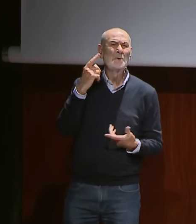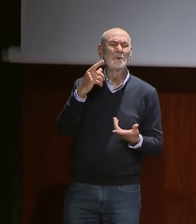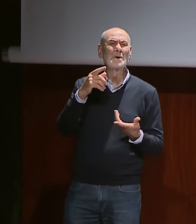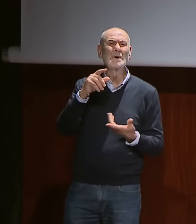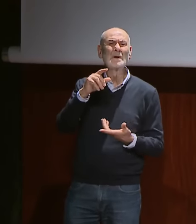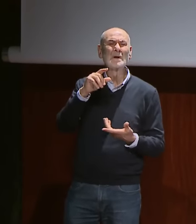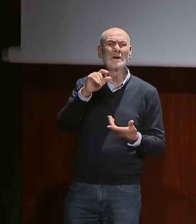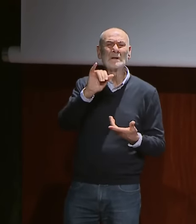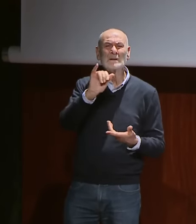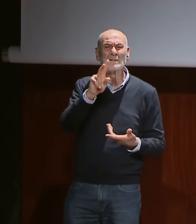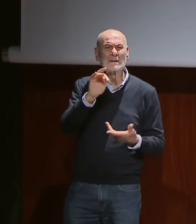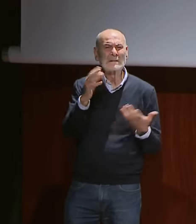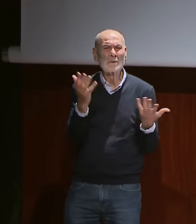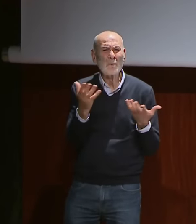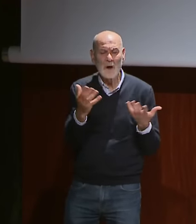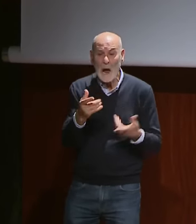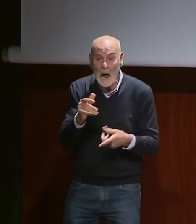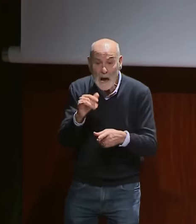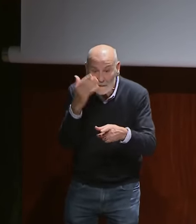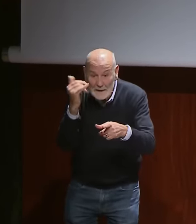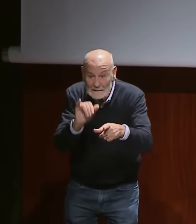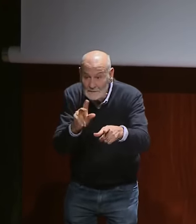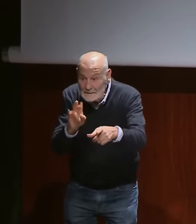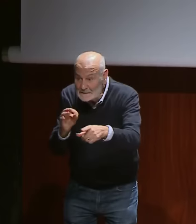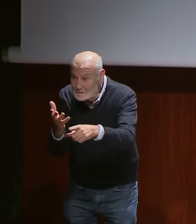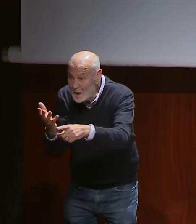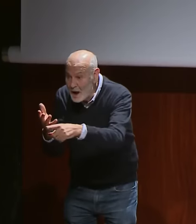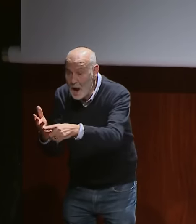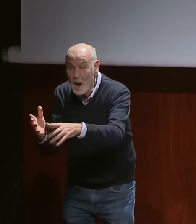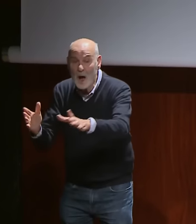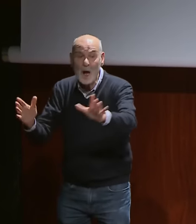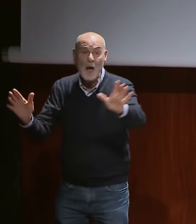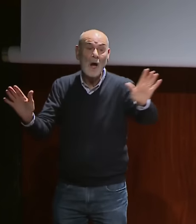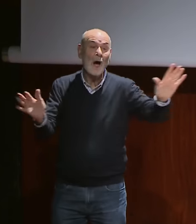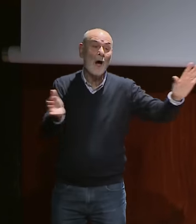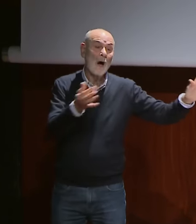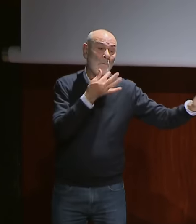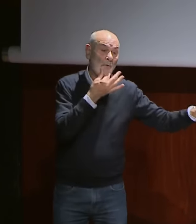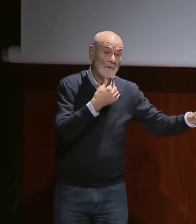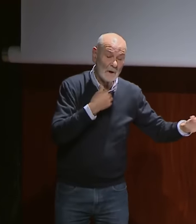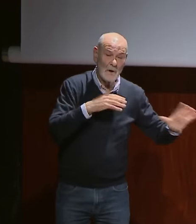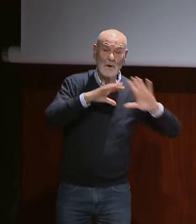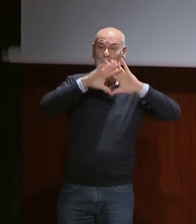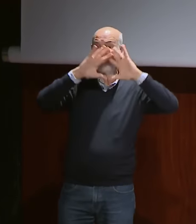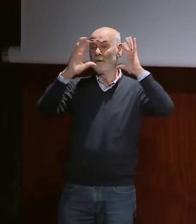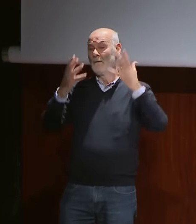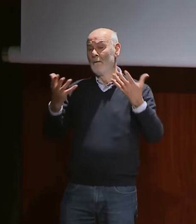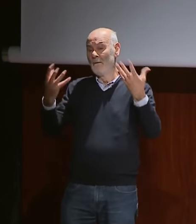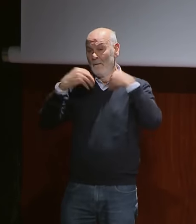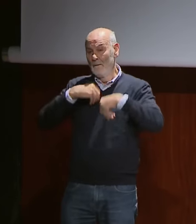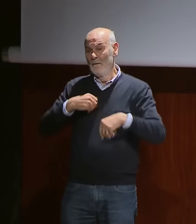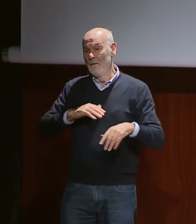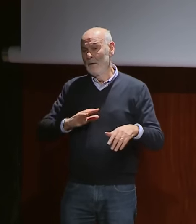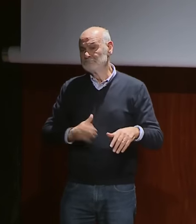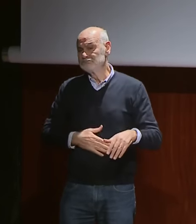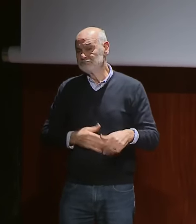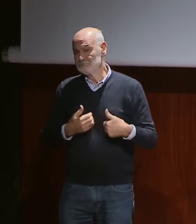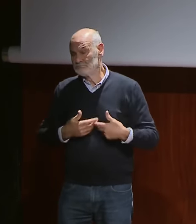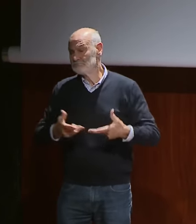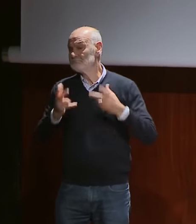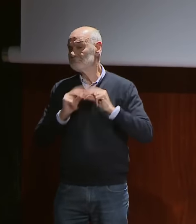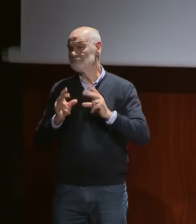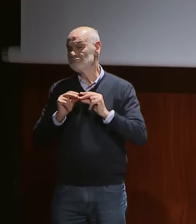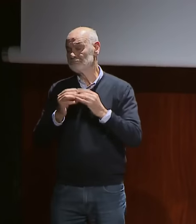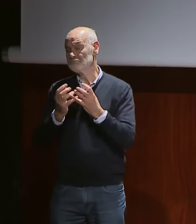aussi de qu'est-ce que vous avez besoin, de quoi vous voulez parler. Donc là, ils ont commencé à me dire, est-ce que vous pouvez nous raconter IVT? Est-ce que vous pouvez nous parler